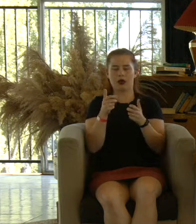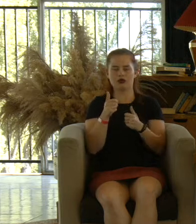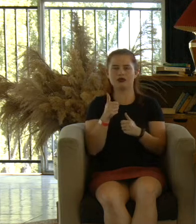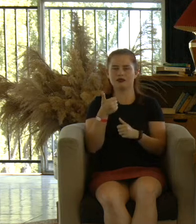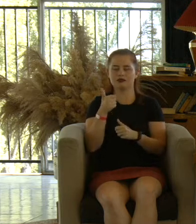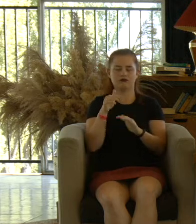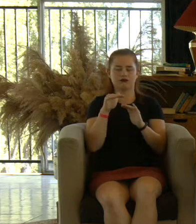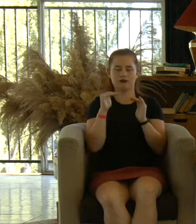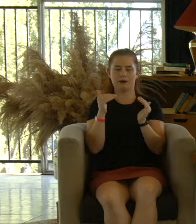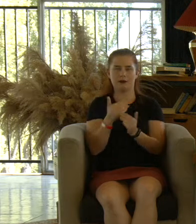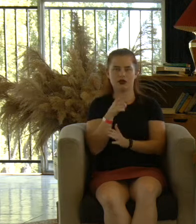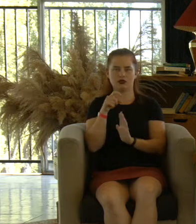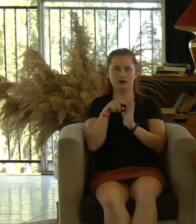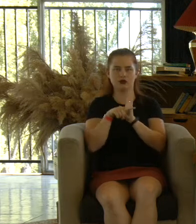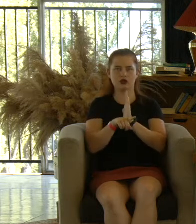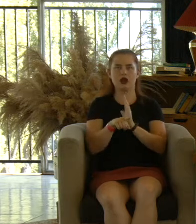вмешательством.